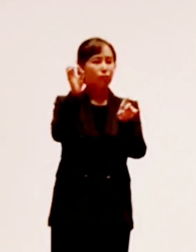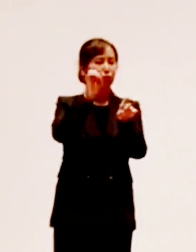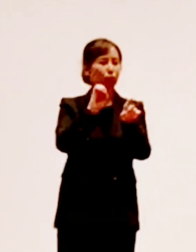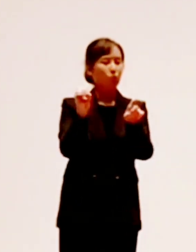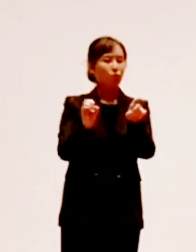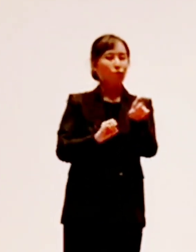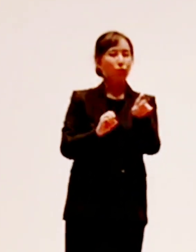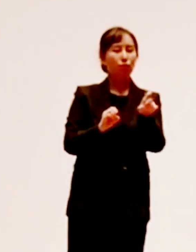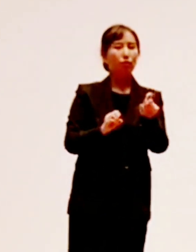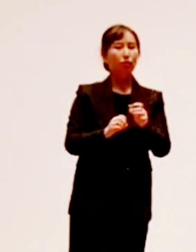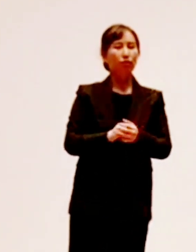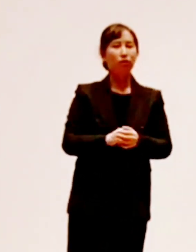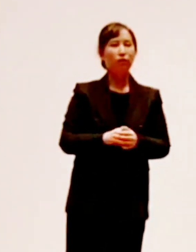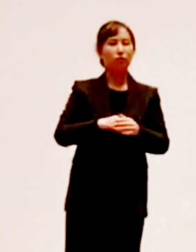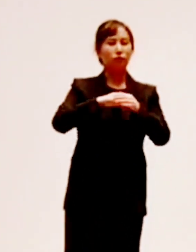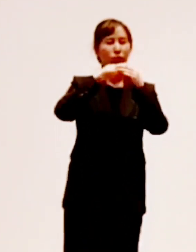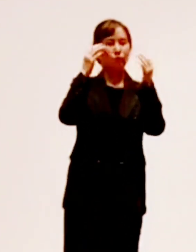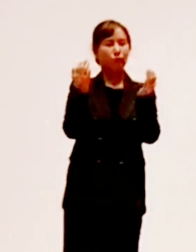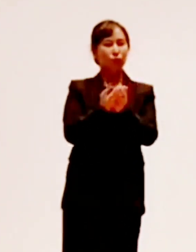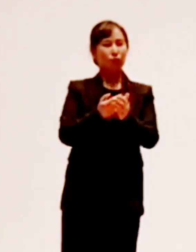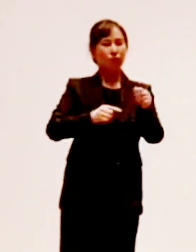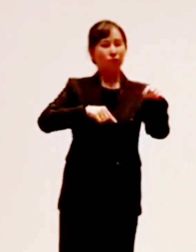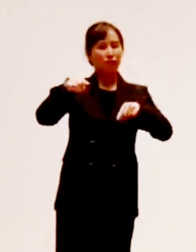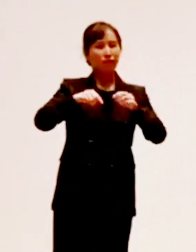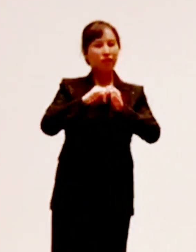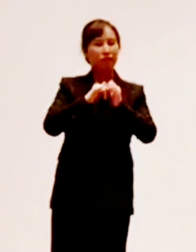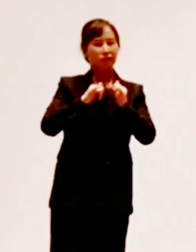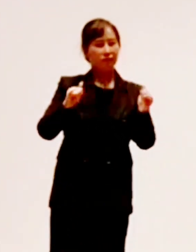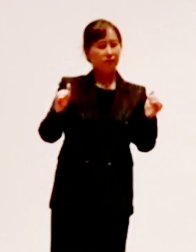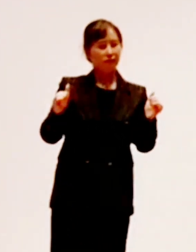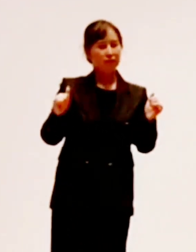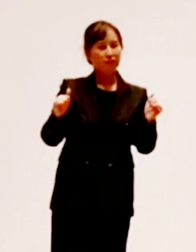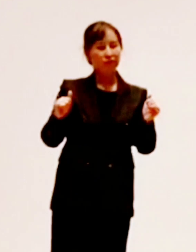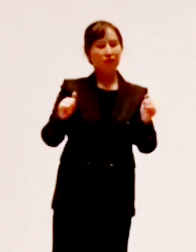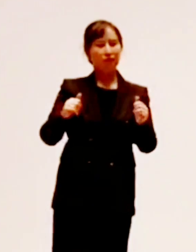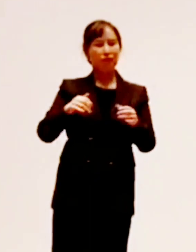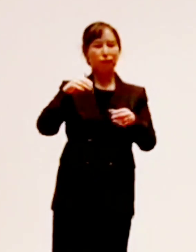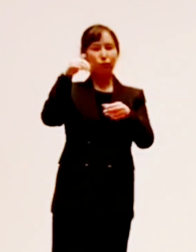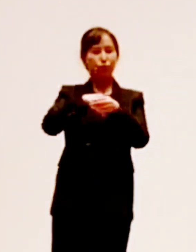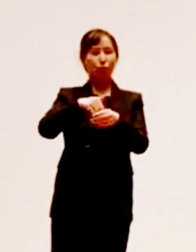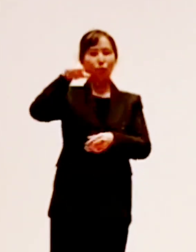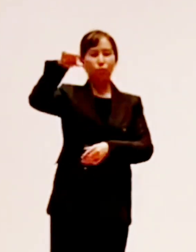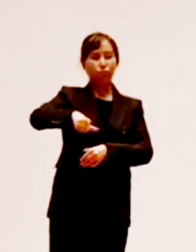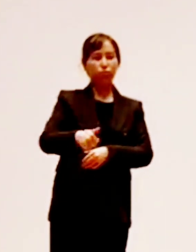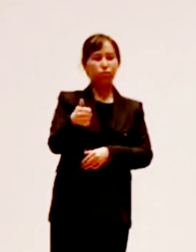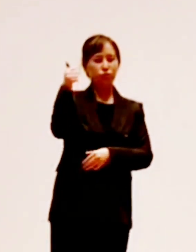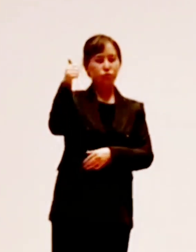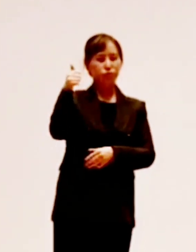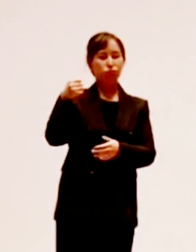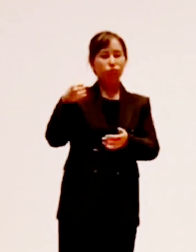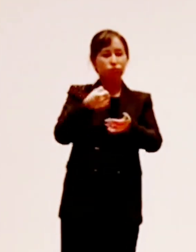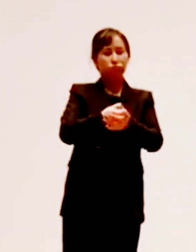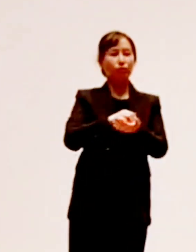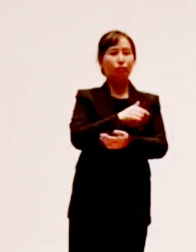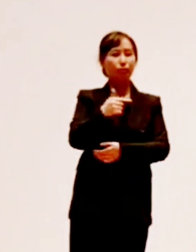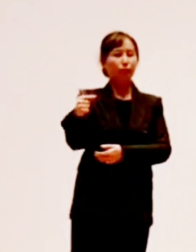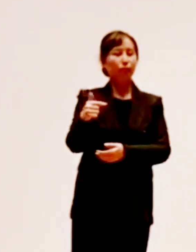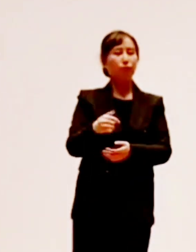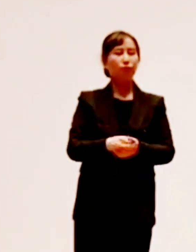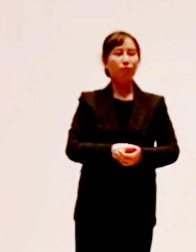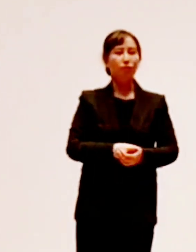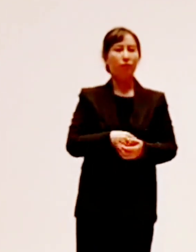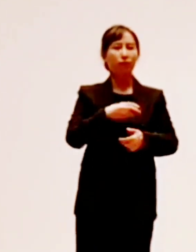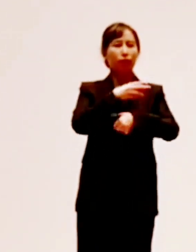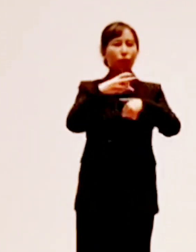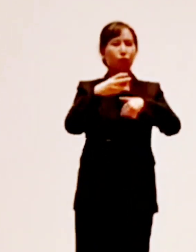10%면 모든 정치인들 당락을 결정하는 아주 큰 숫자입니다.